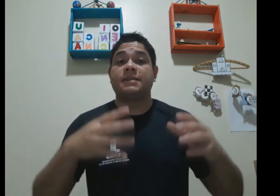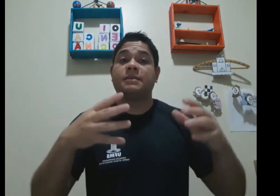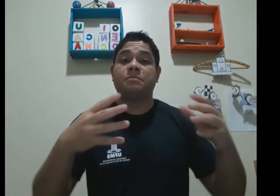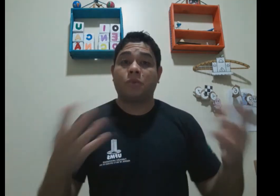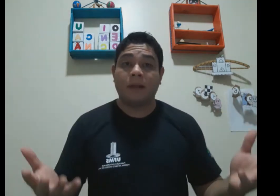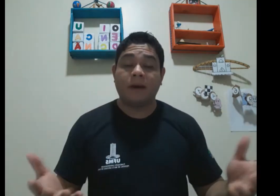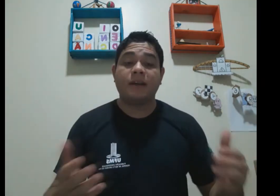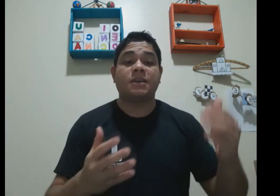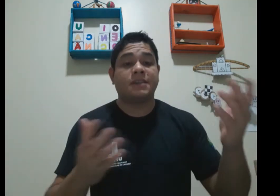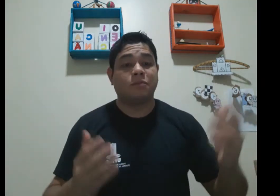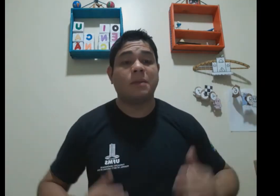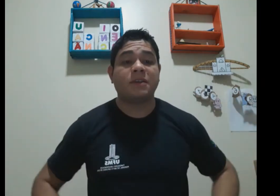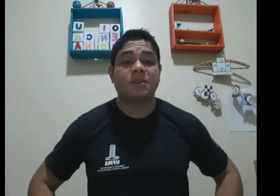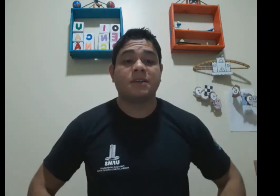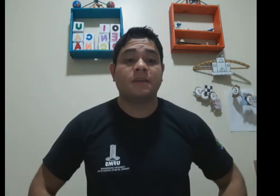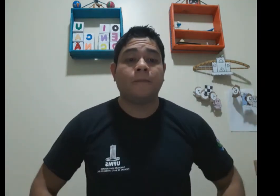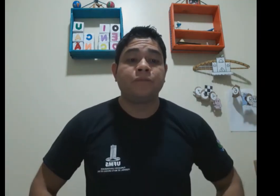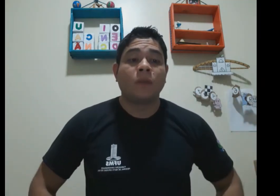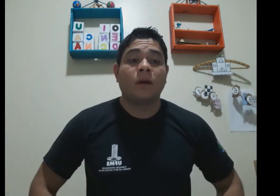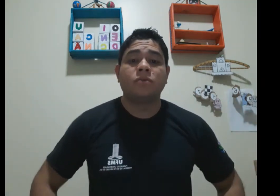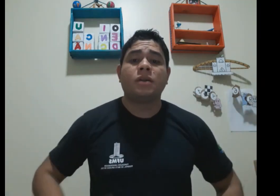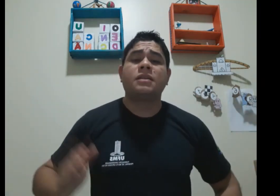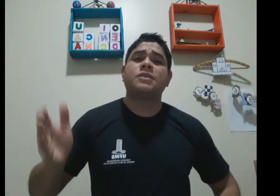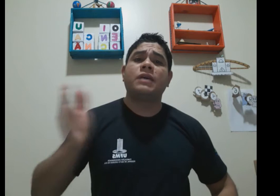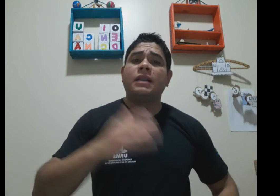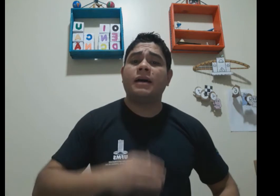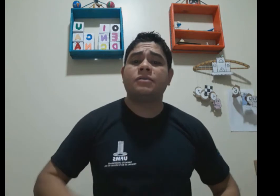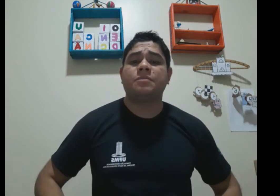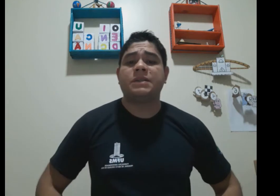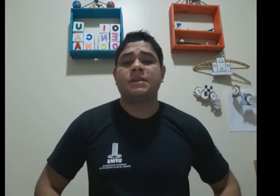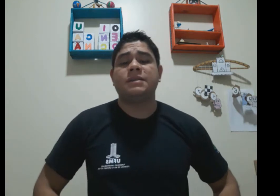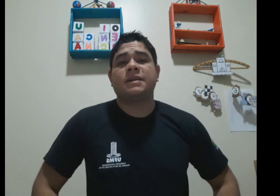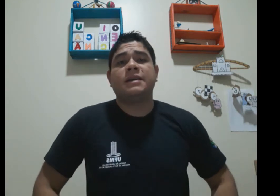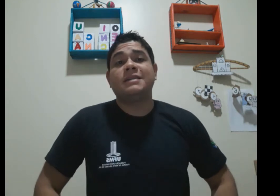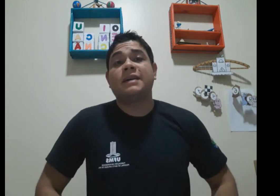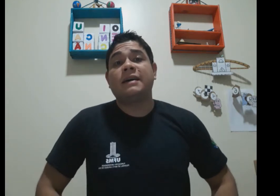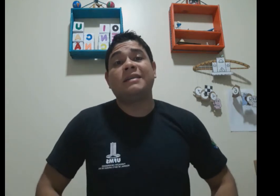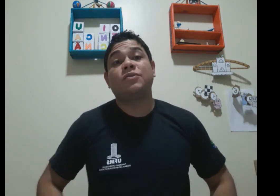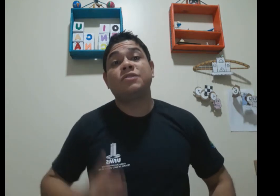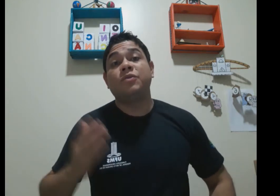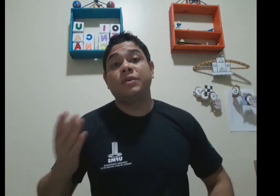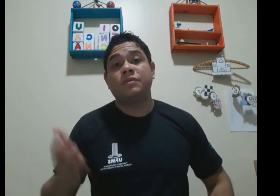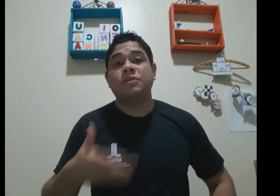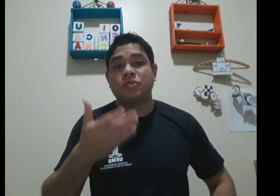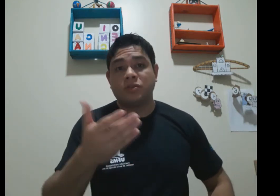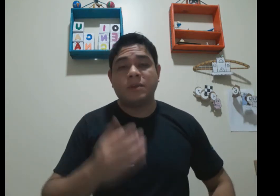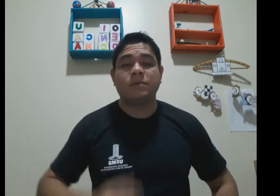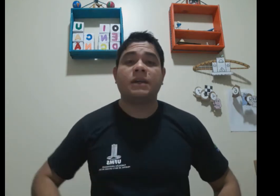essa problemática, essa problematização, a autora traz um relato de pesquisa realizada em 2001 sobre o que ela